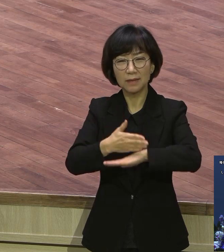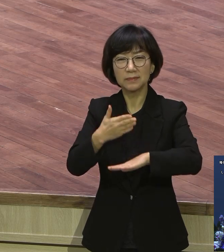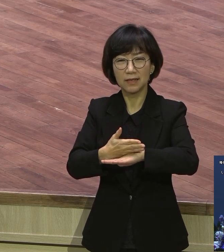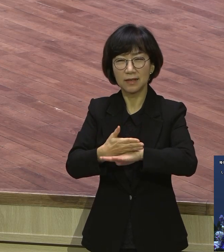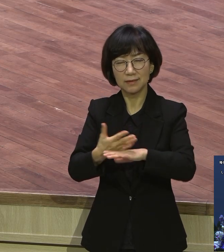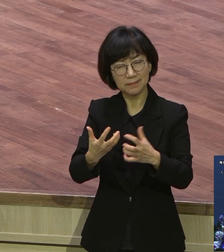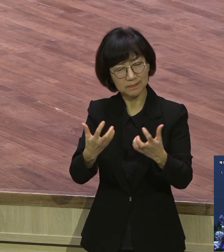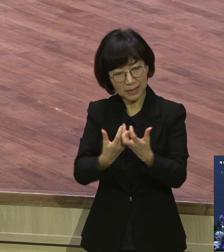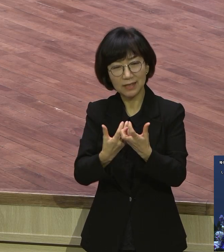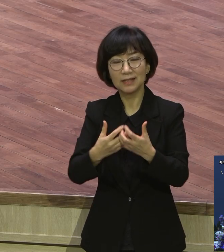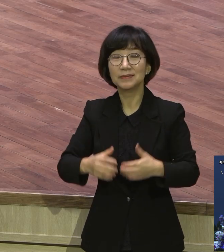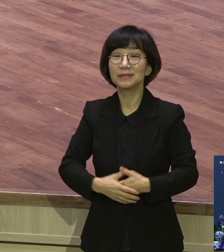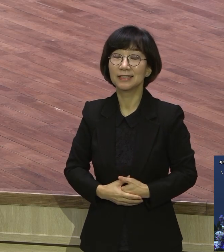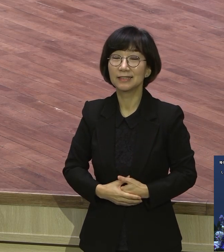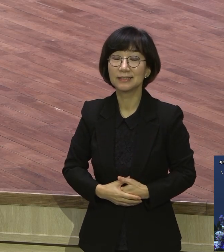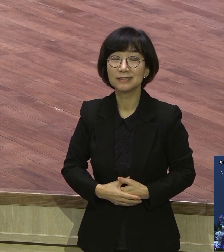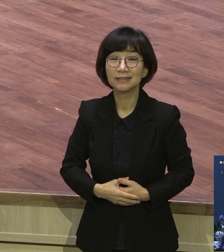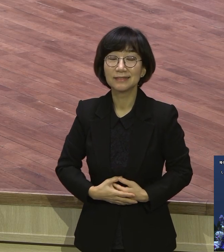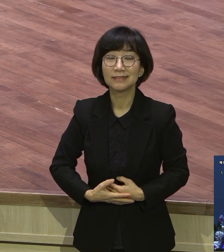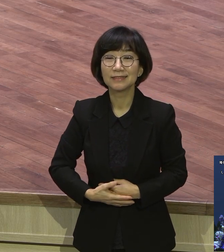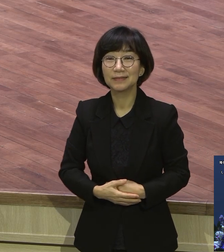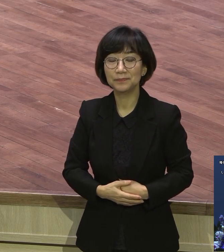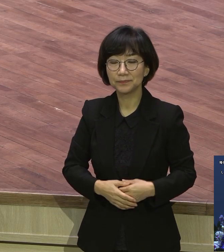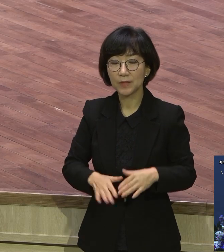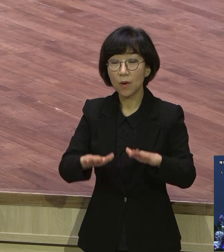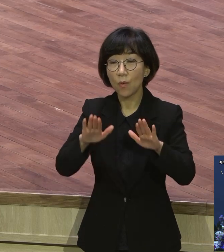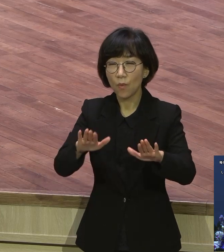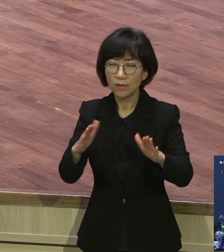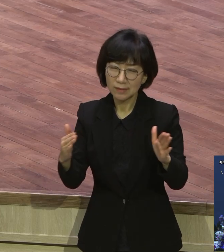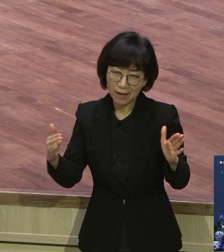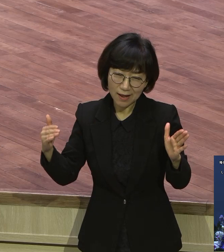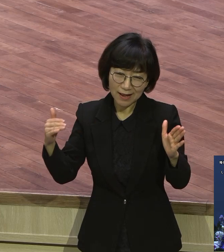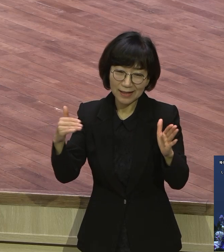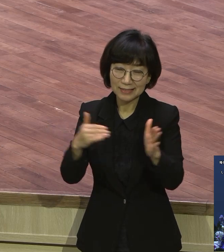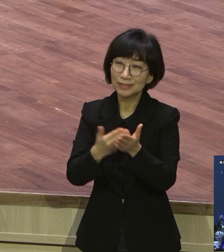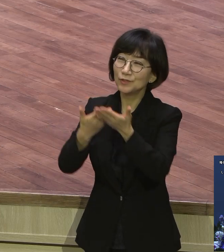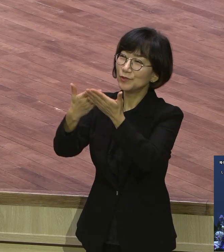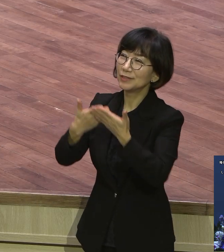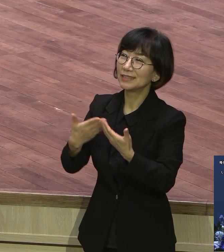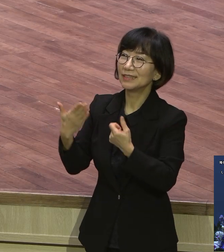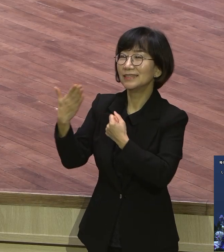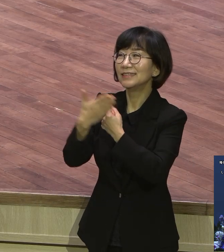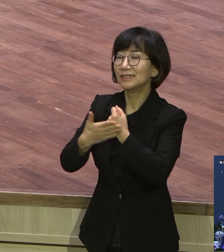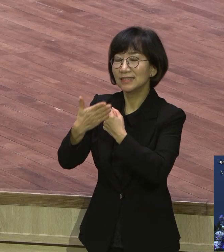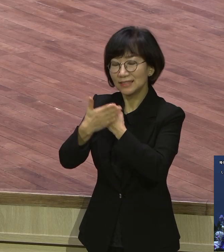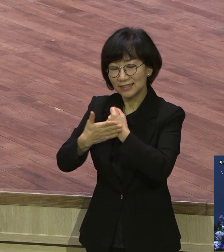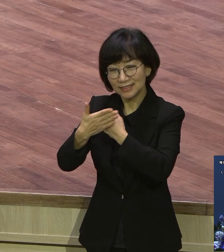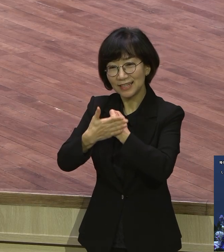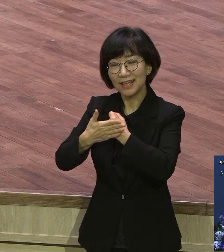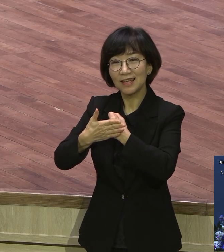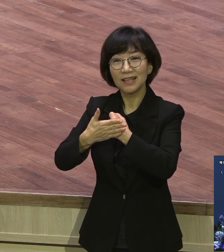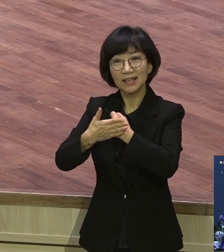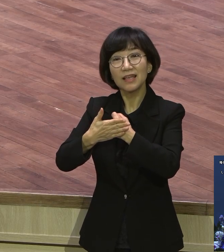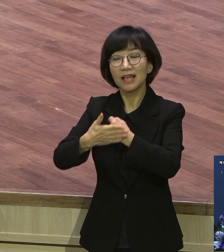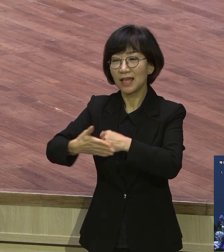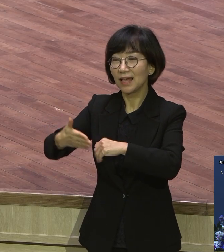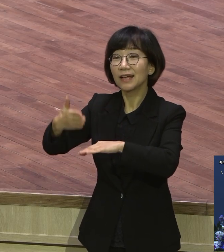지금 현재 지금까지 베풀신 은혜에 감사하는